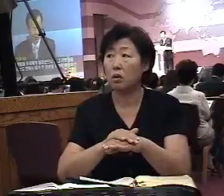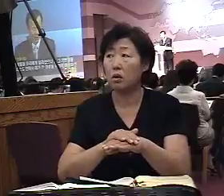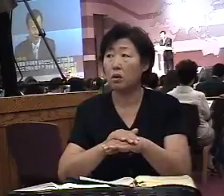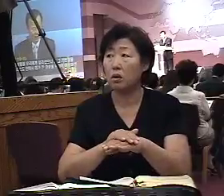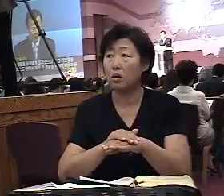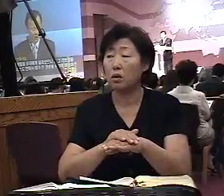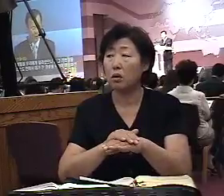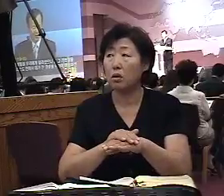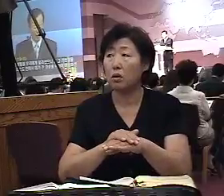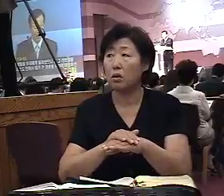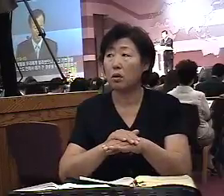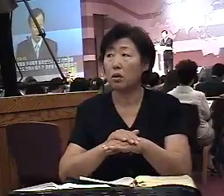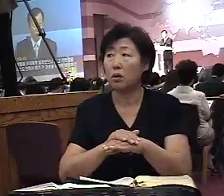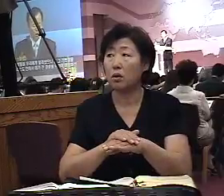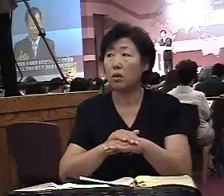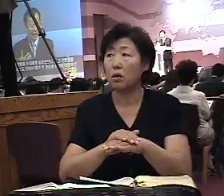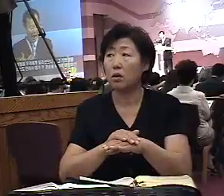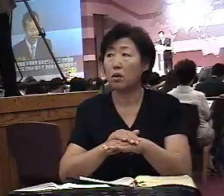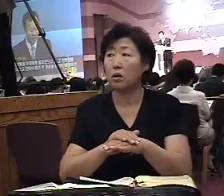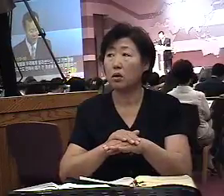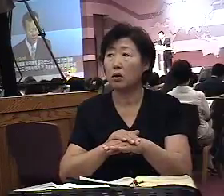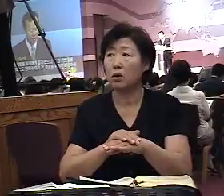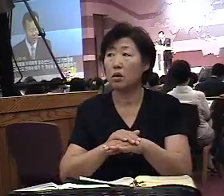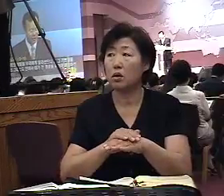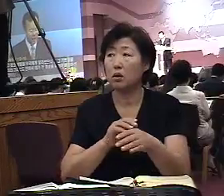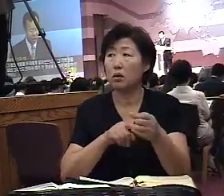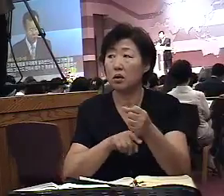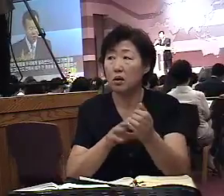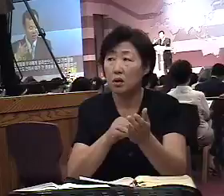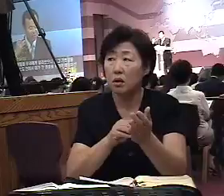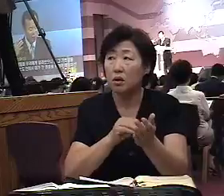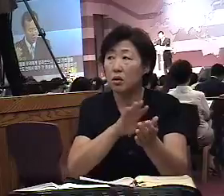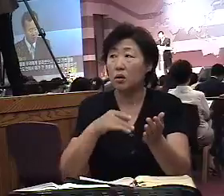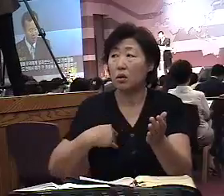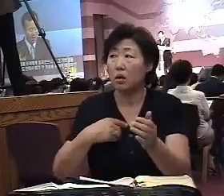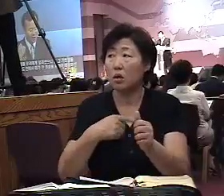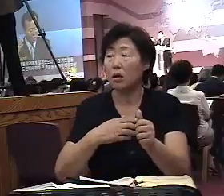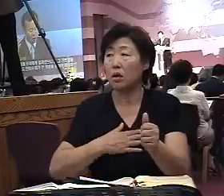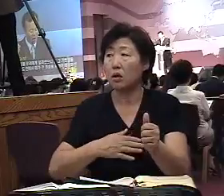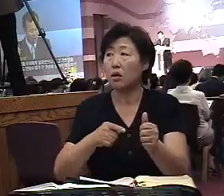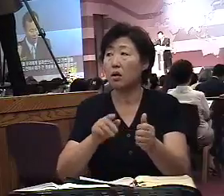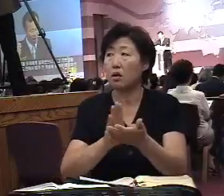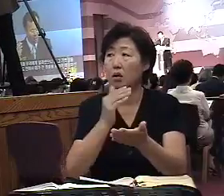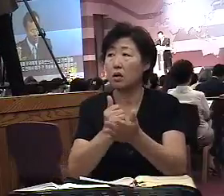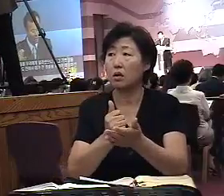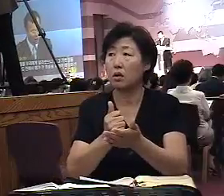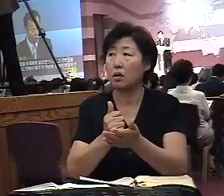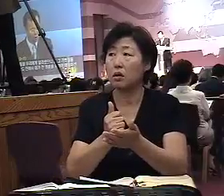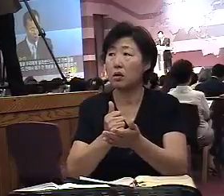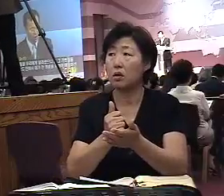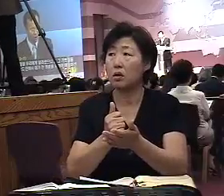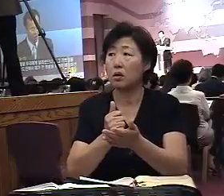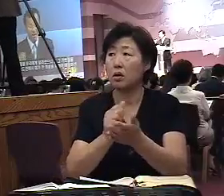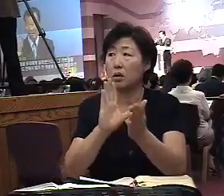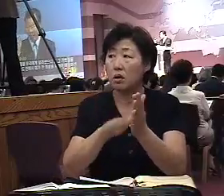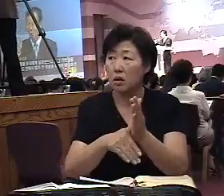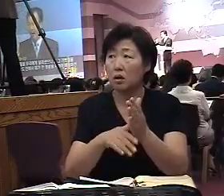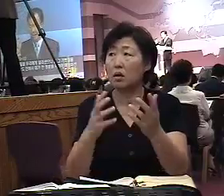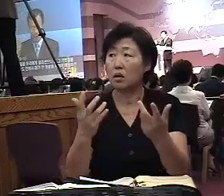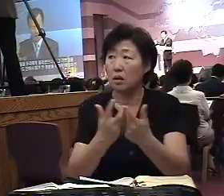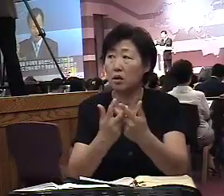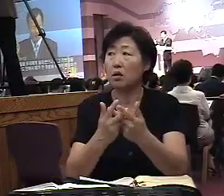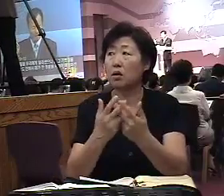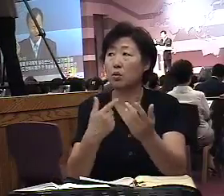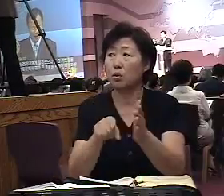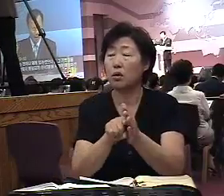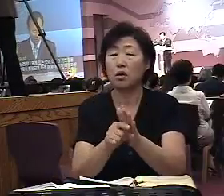넘치게 하사 그 뜻의 비밀을 우리에게 알리셨으니 곧 그 기쁘심을 따라 그리스도 안에서 때가 찬 경륜을 위하여